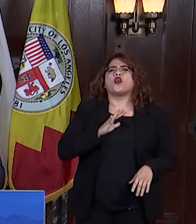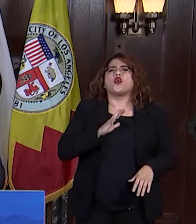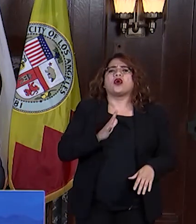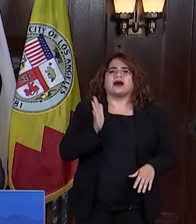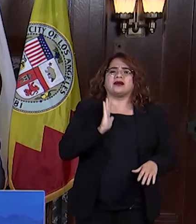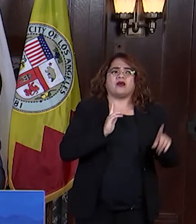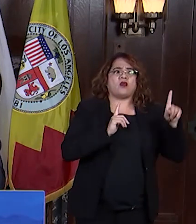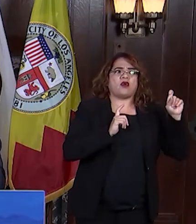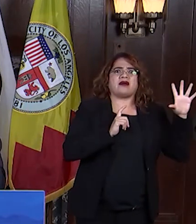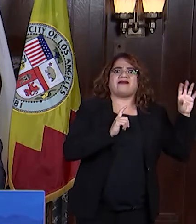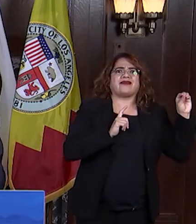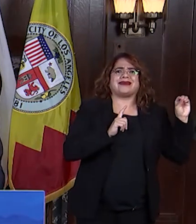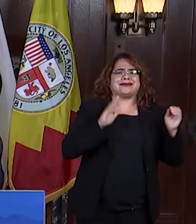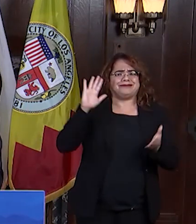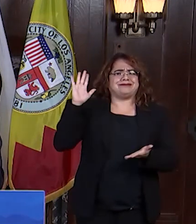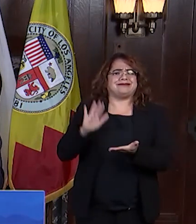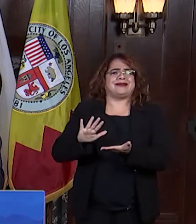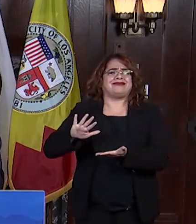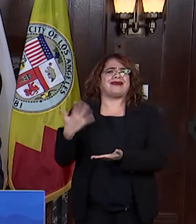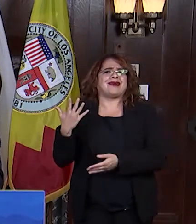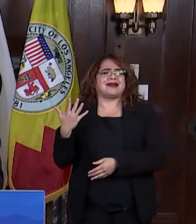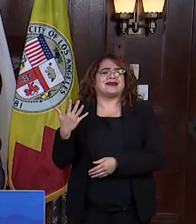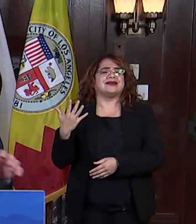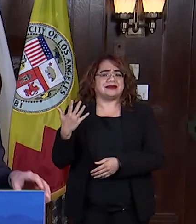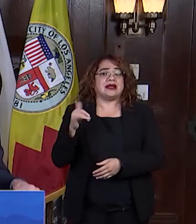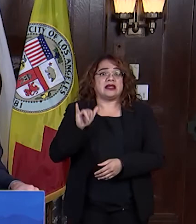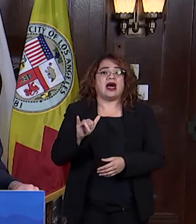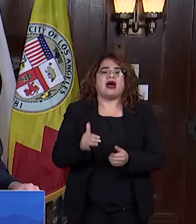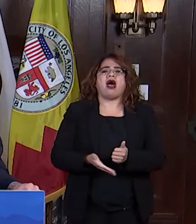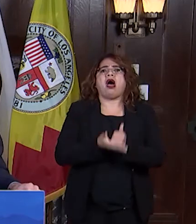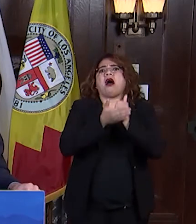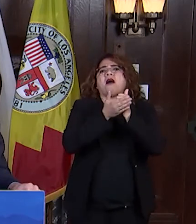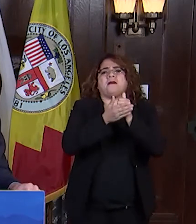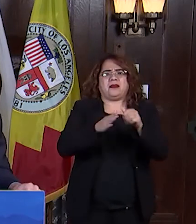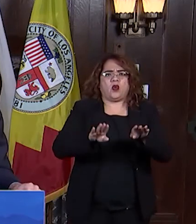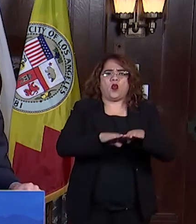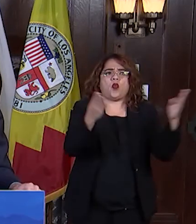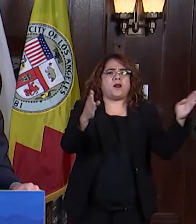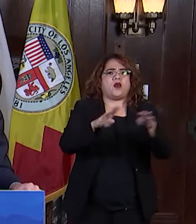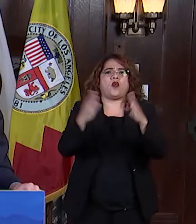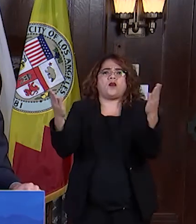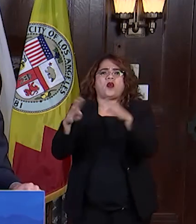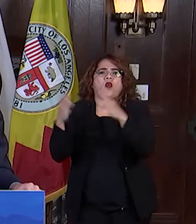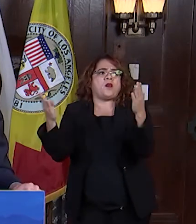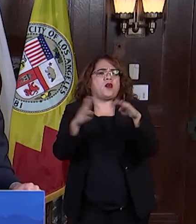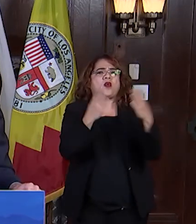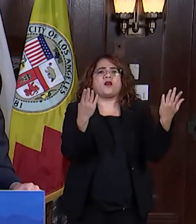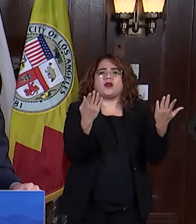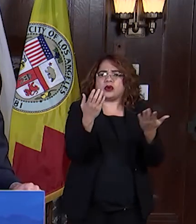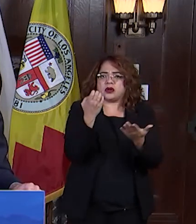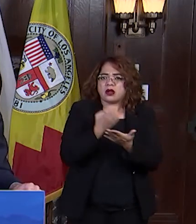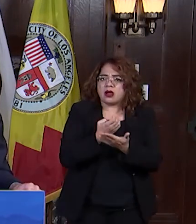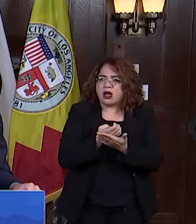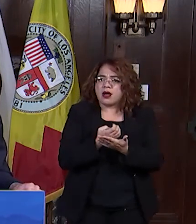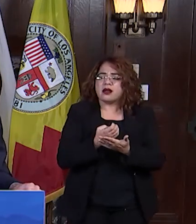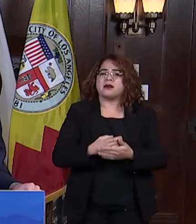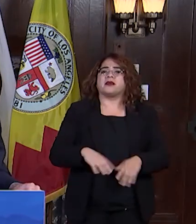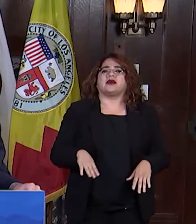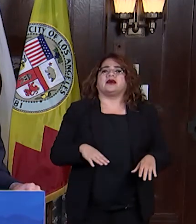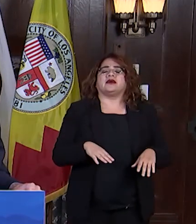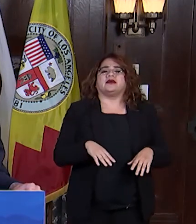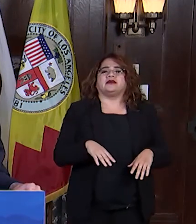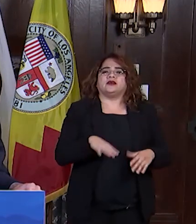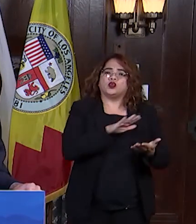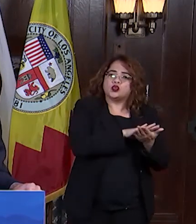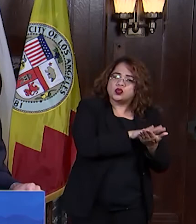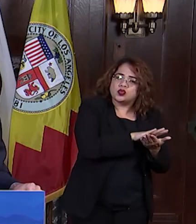recurso importante en la reapertura de nuestra economía y nuestras escuelas también. Espero los resultados